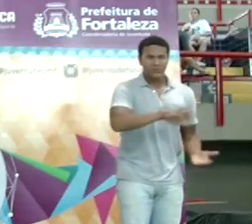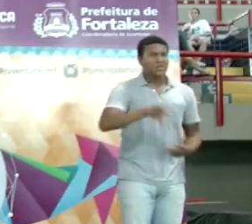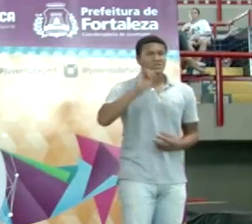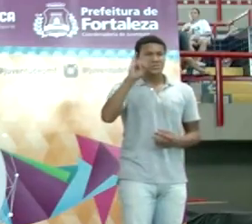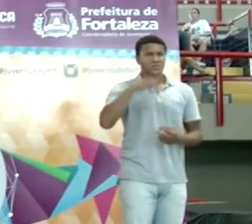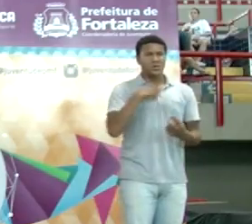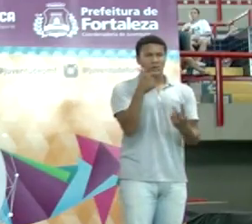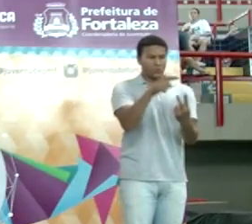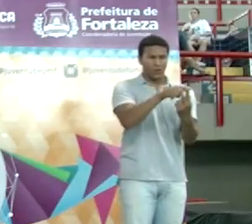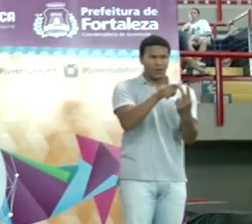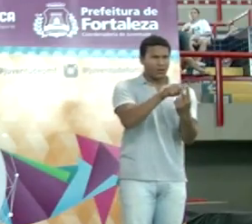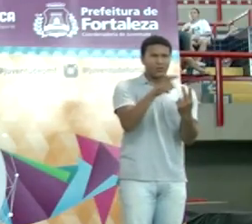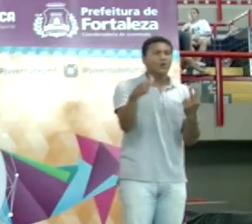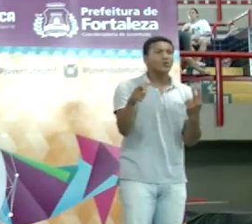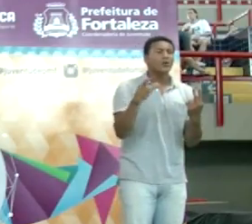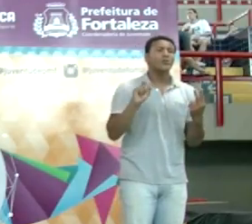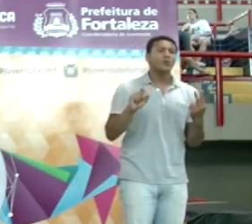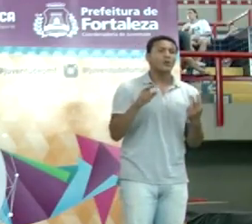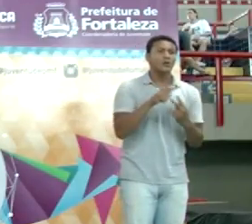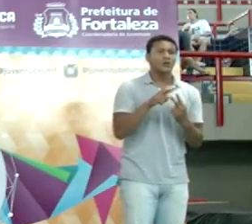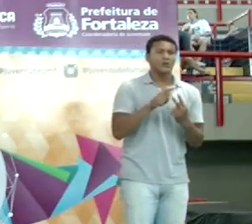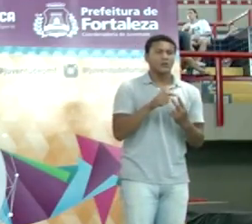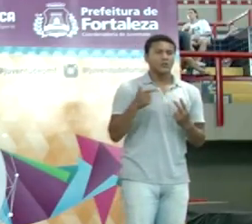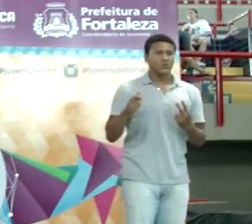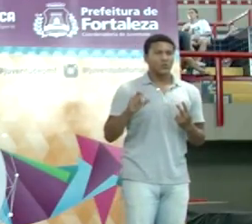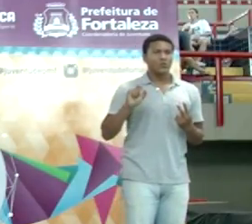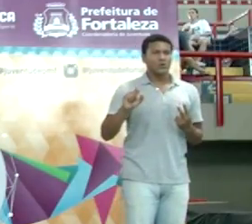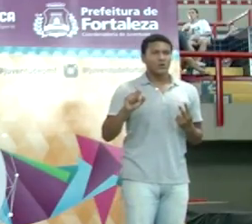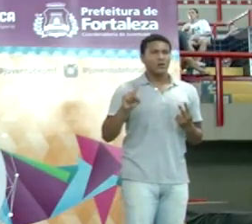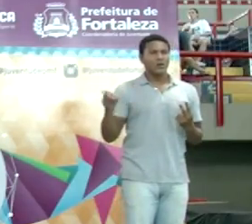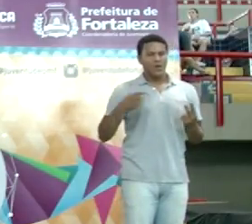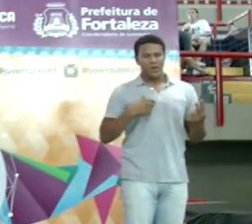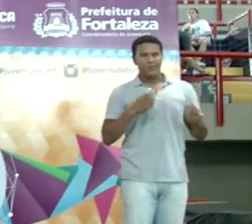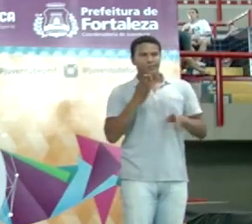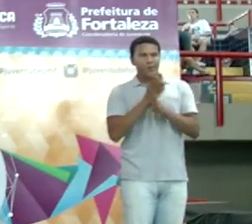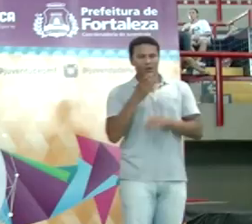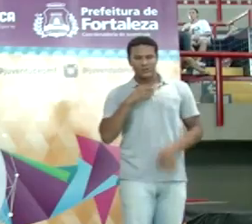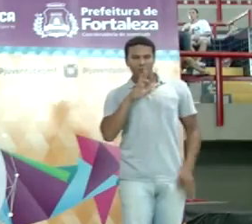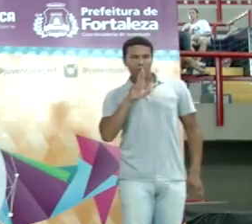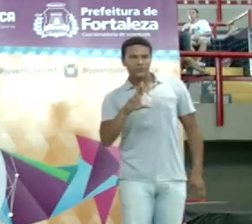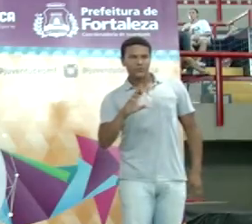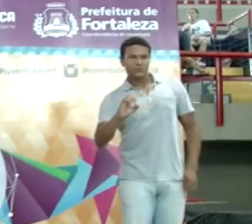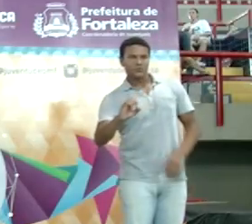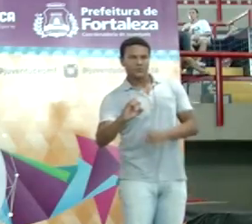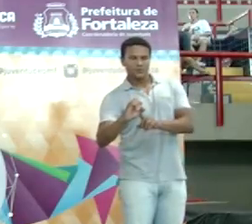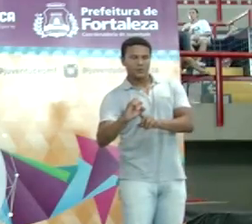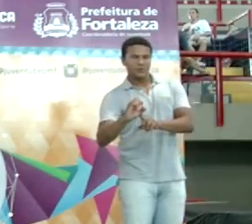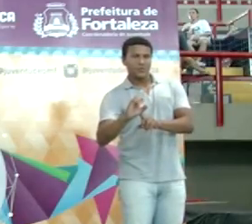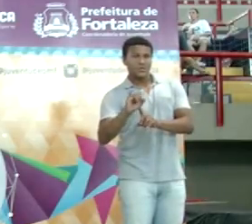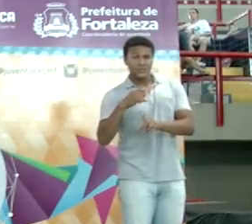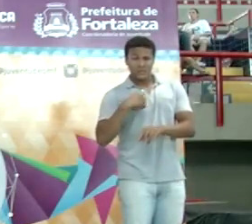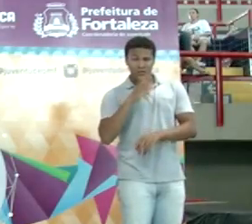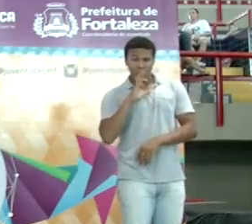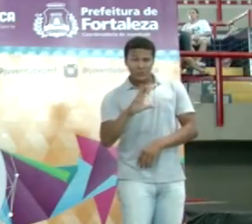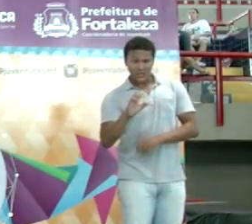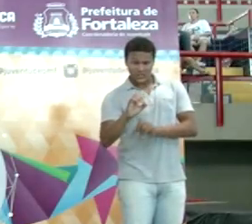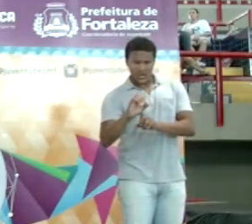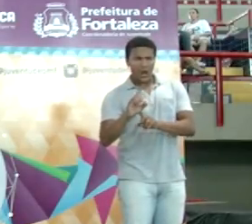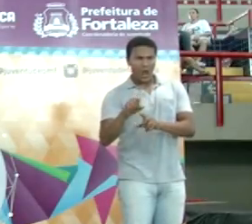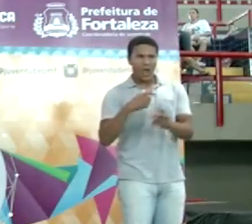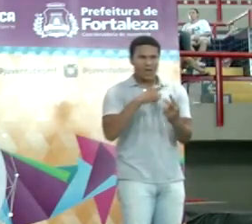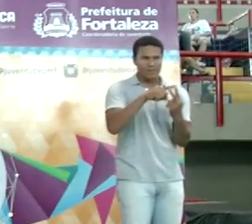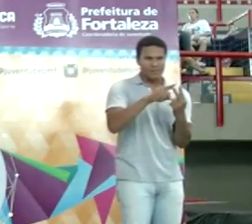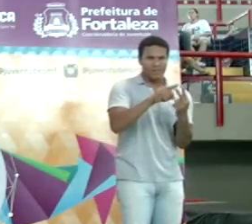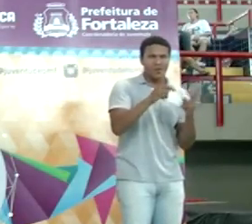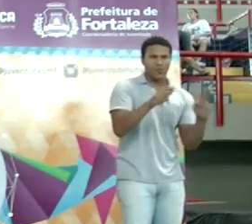nem repouso e nem movimento retilíneo uniforme, é porque tem força resultante, que é igual a quem? Força resultante.